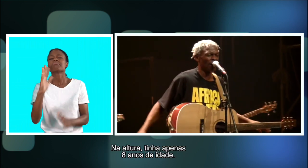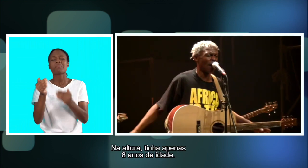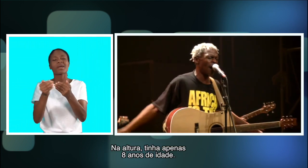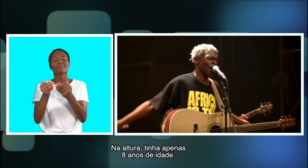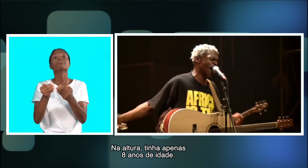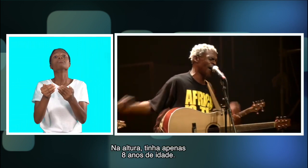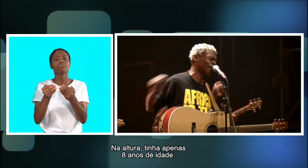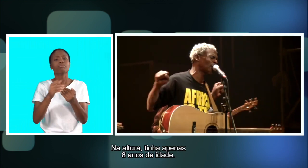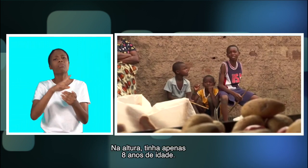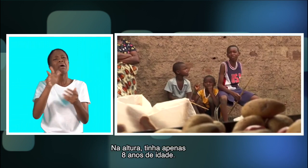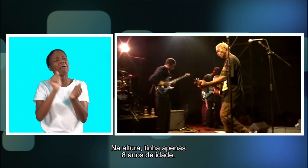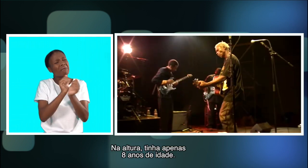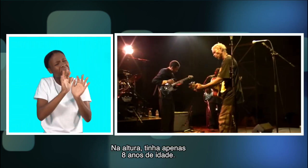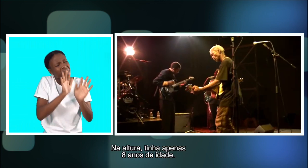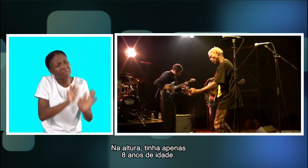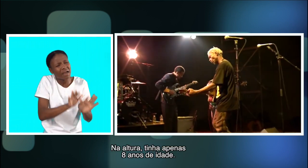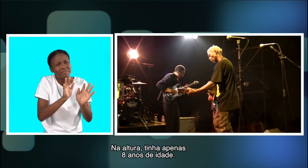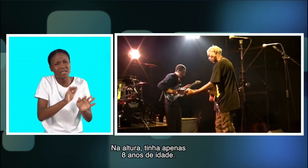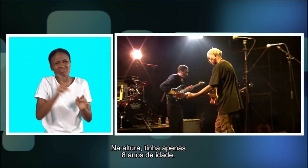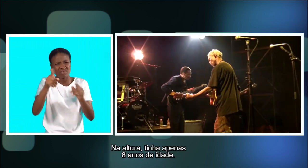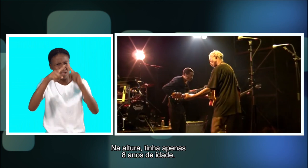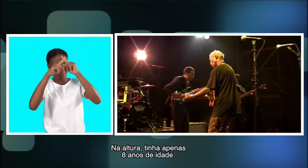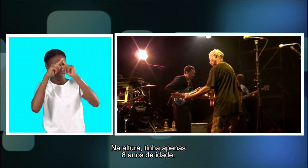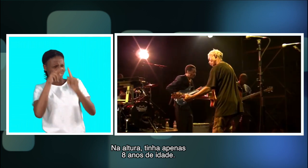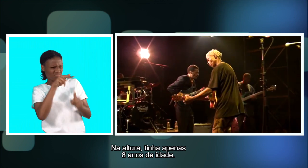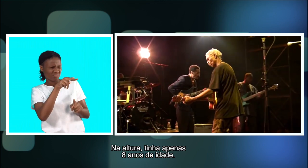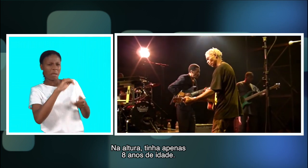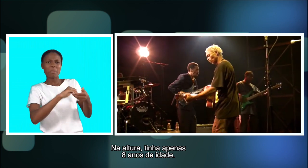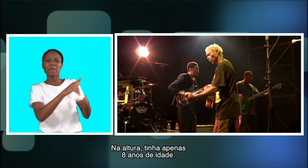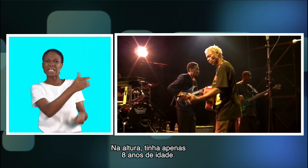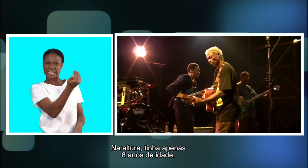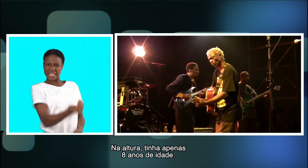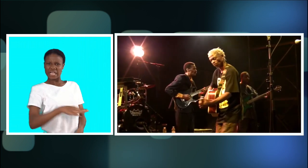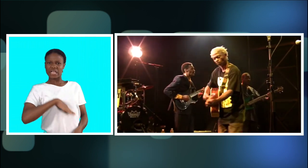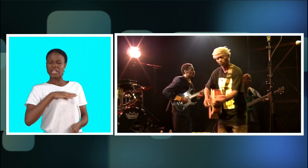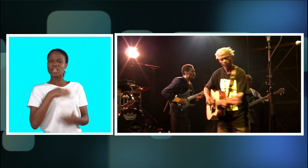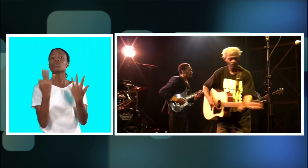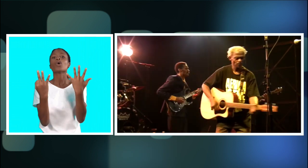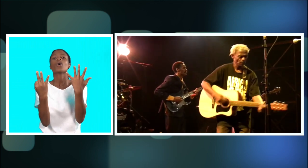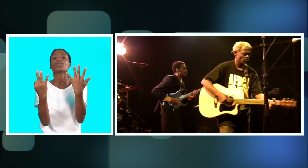Na altura, tinha apenas 8 anos de idade.